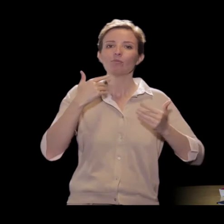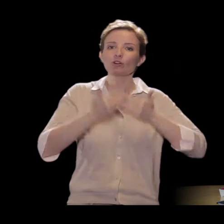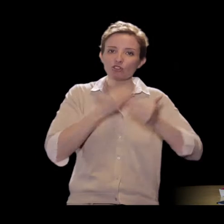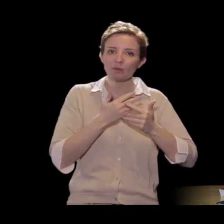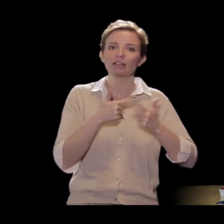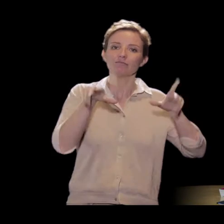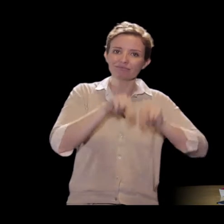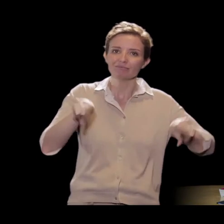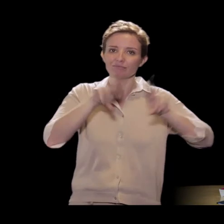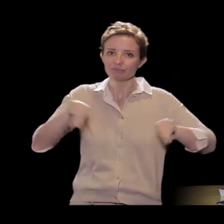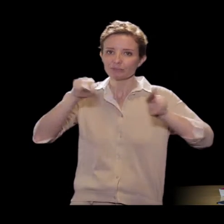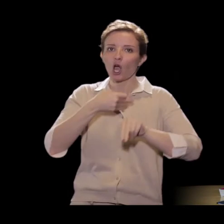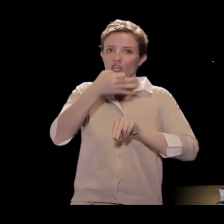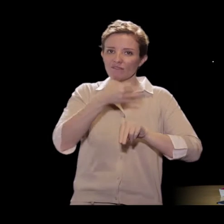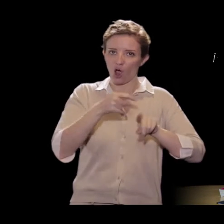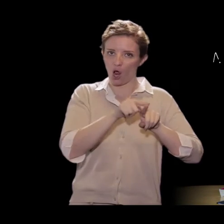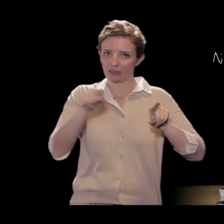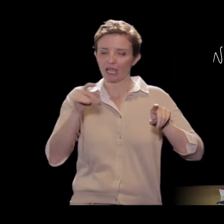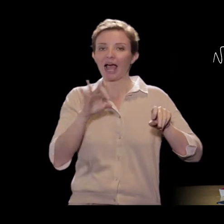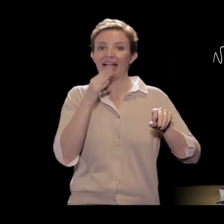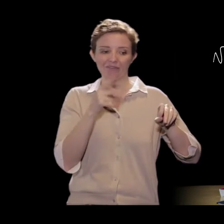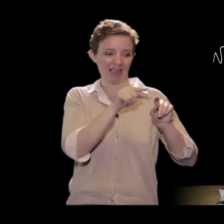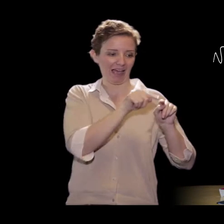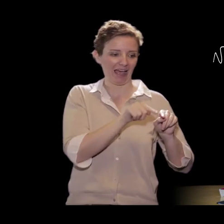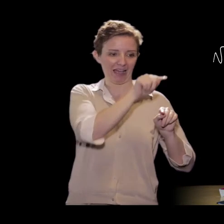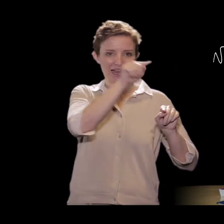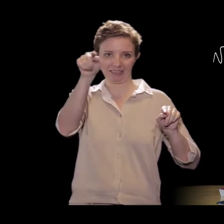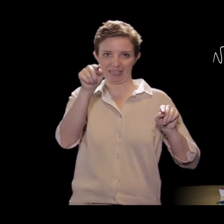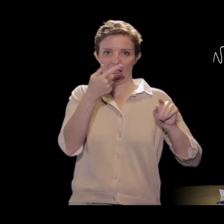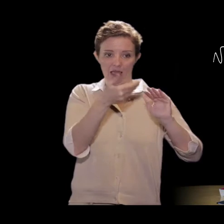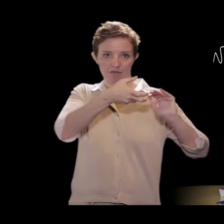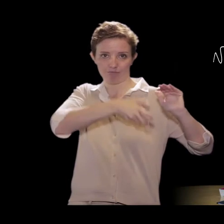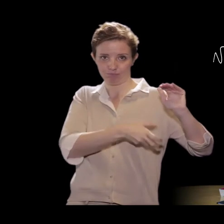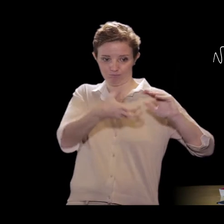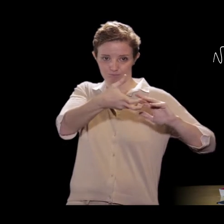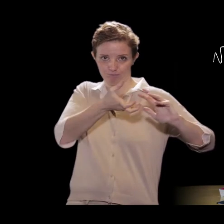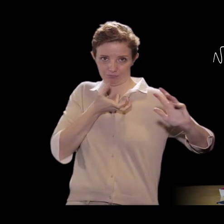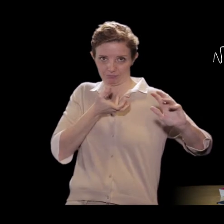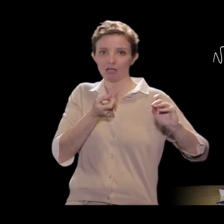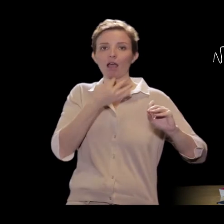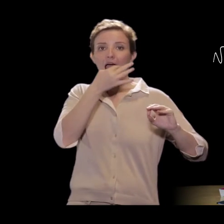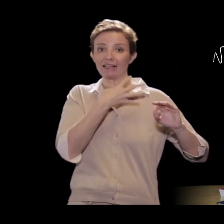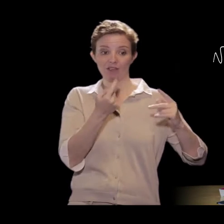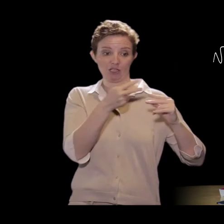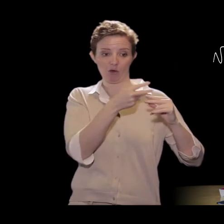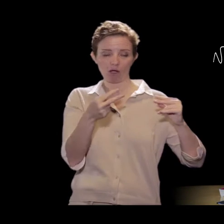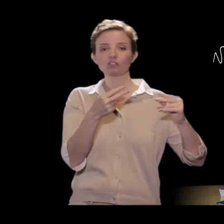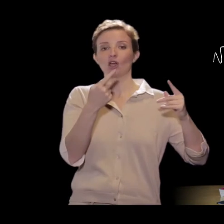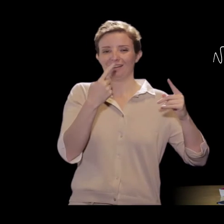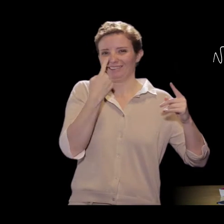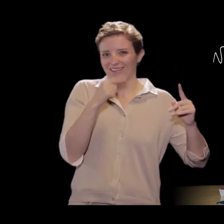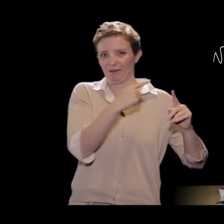più volte quindi isolare il radicale vuol dire ricondurre la nostra equazione irrazionale a un equazione del tipo Rad